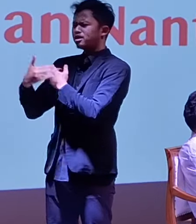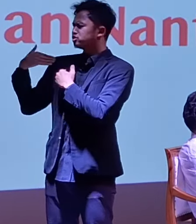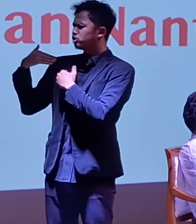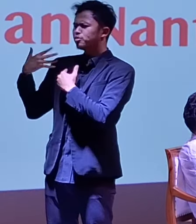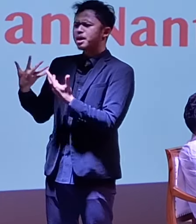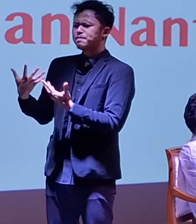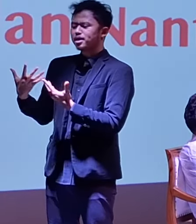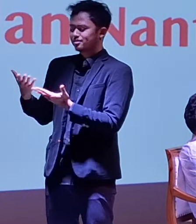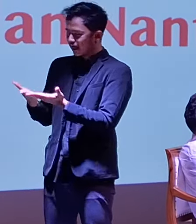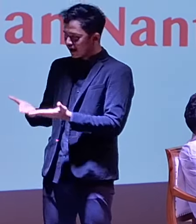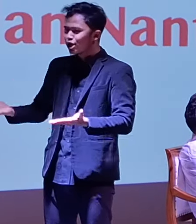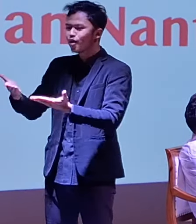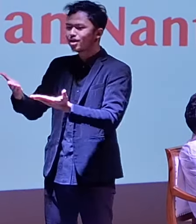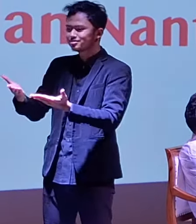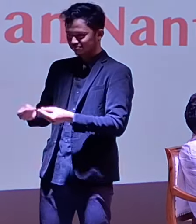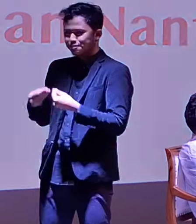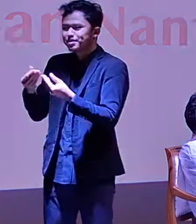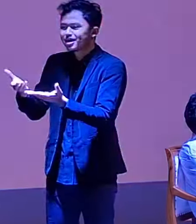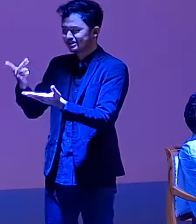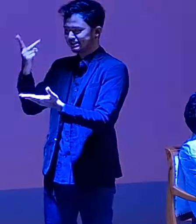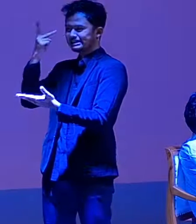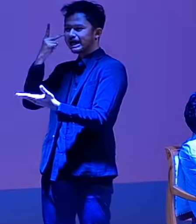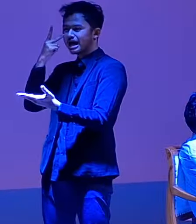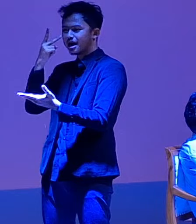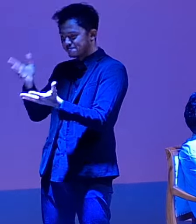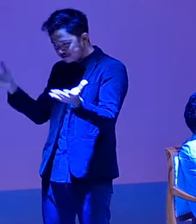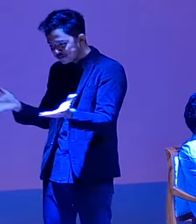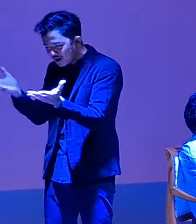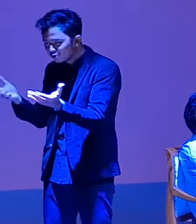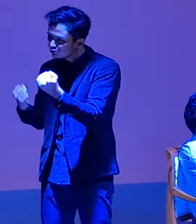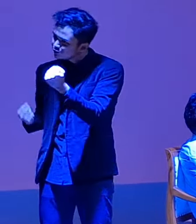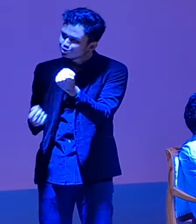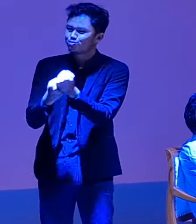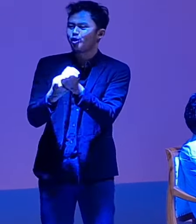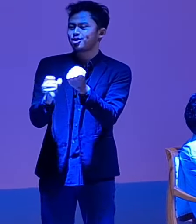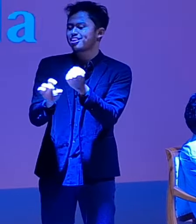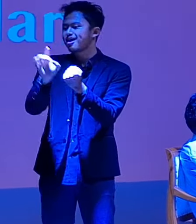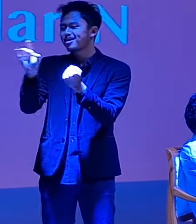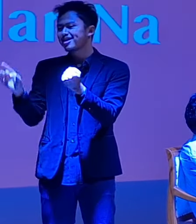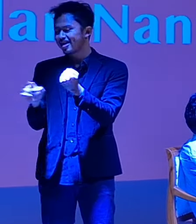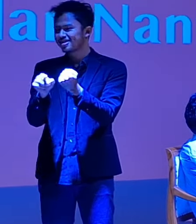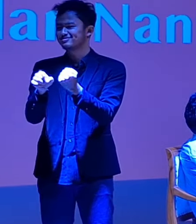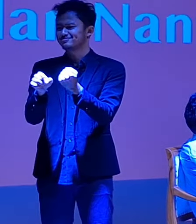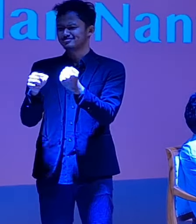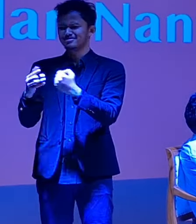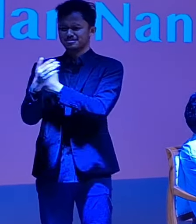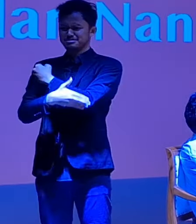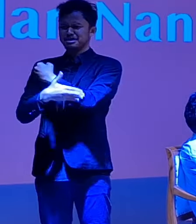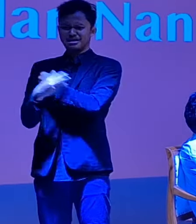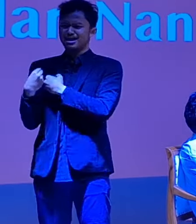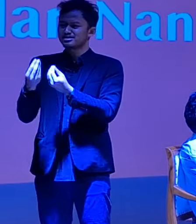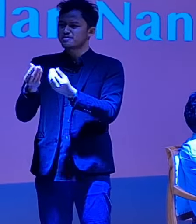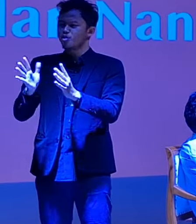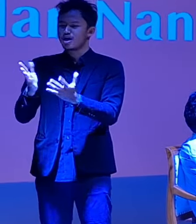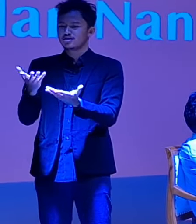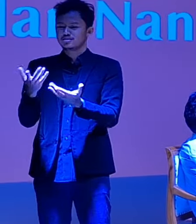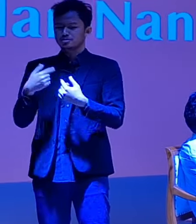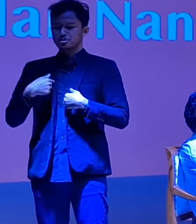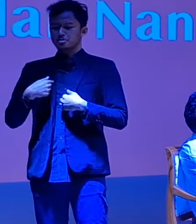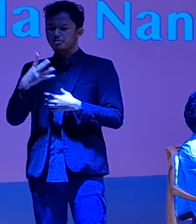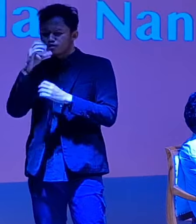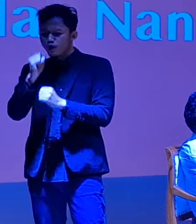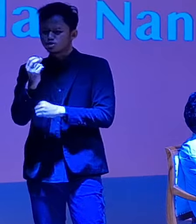memberikan insentifnya, dan menempatkan pengeluaran negara di bidang kebudayaan bukan sebagai